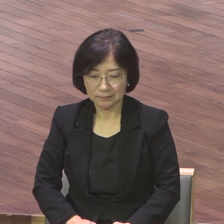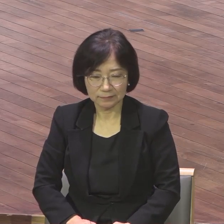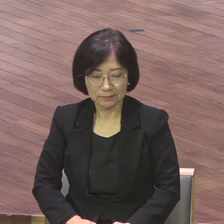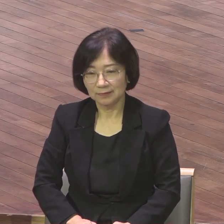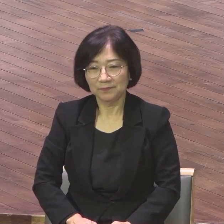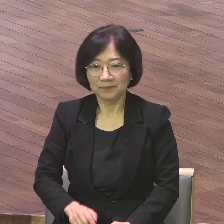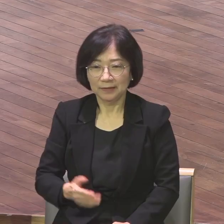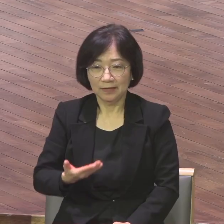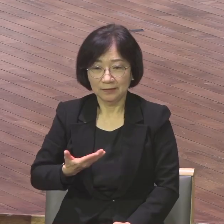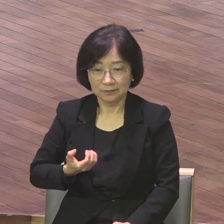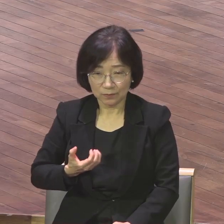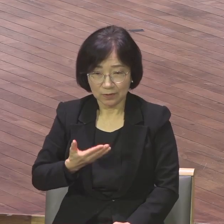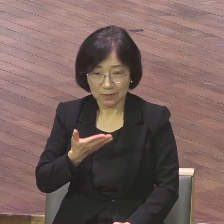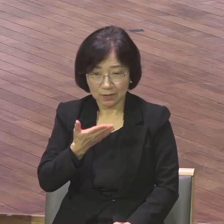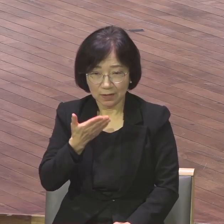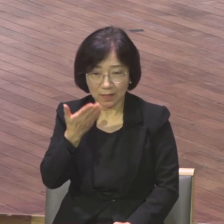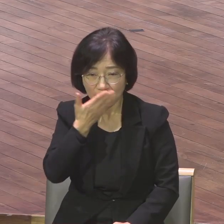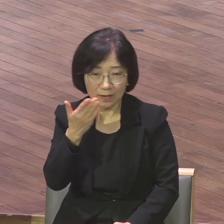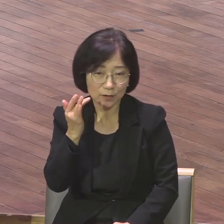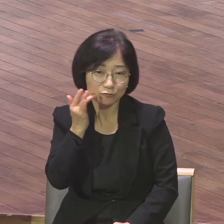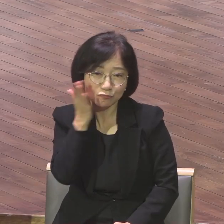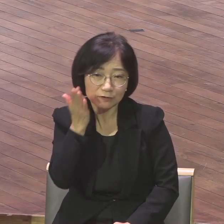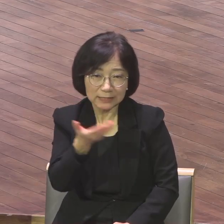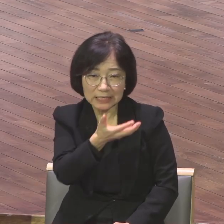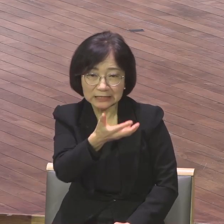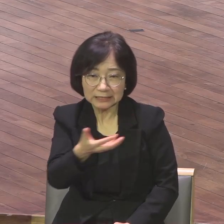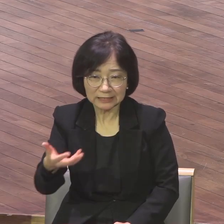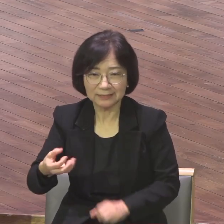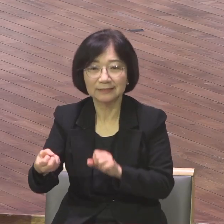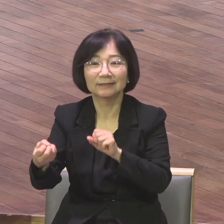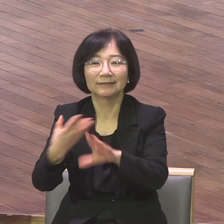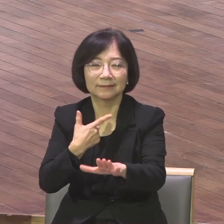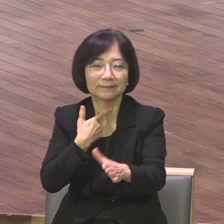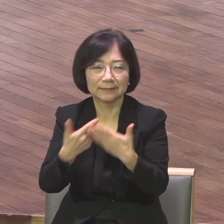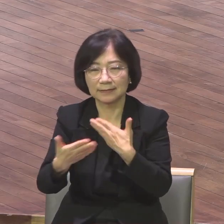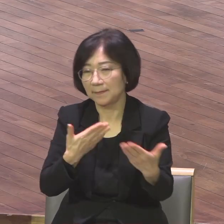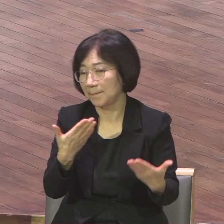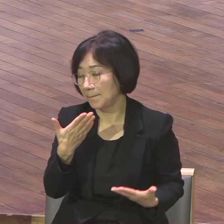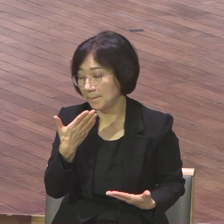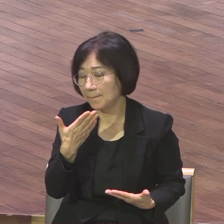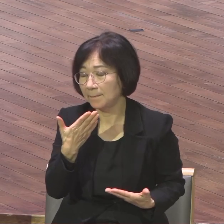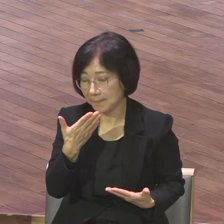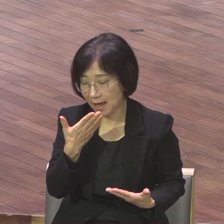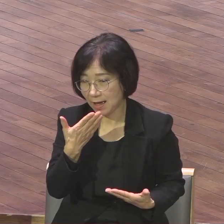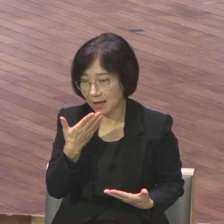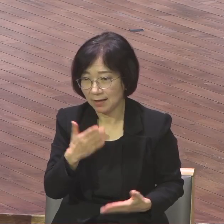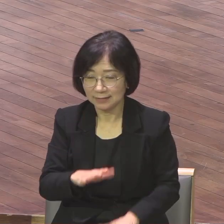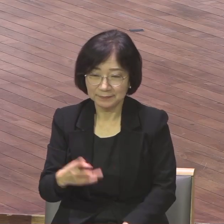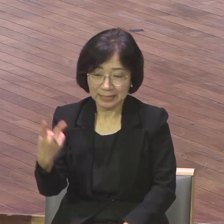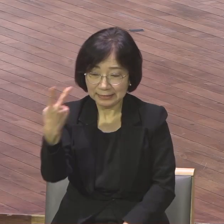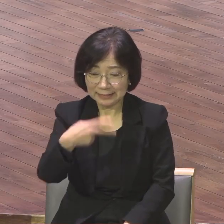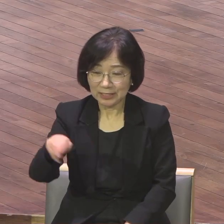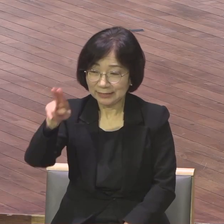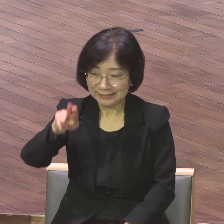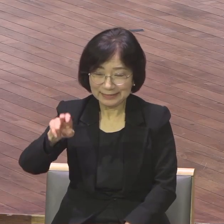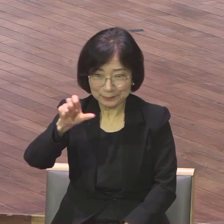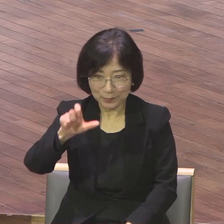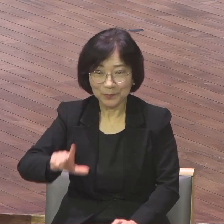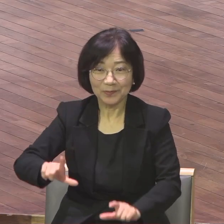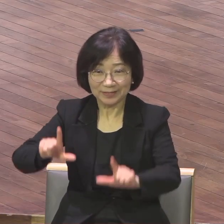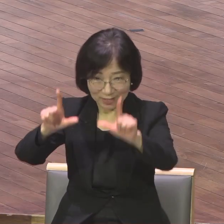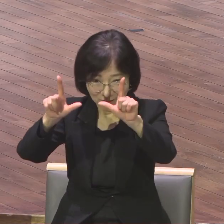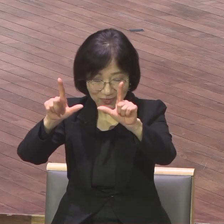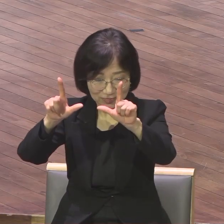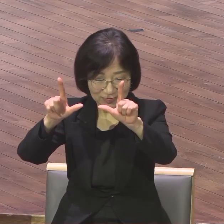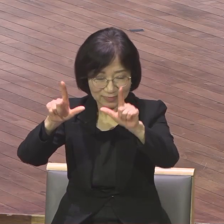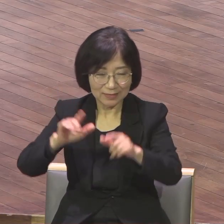젖과 꿀이 흐르는 응답을 그때부터 체험하게 된다. 2025년 한 해가 이번